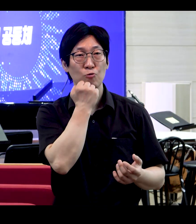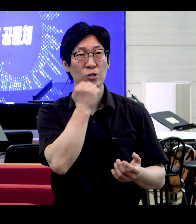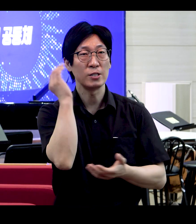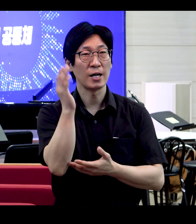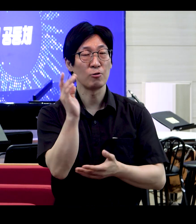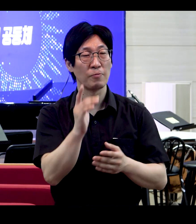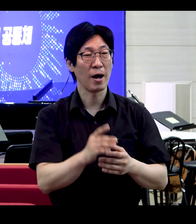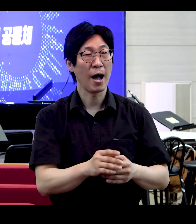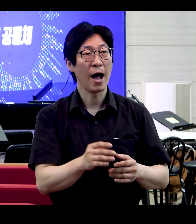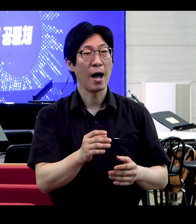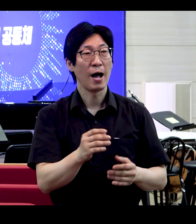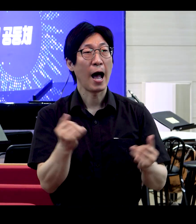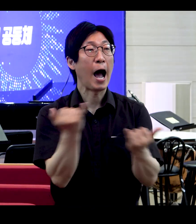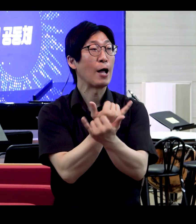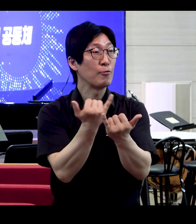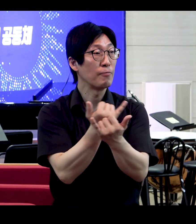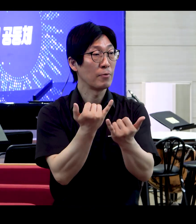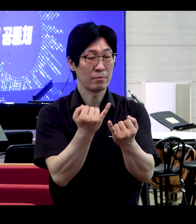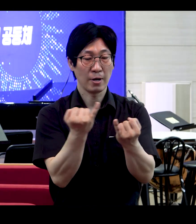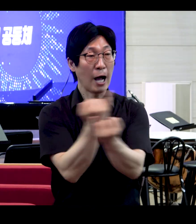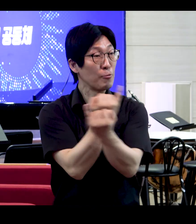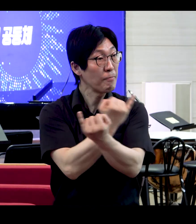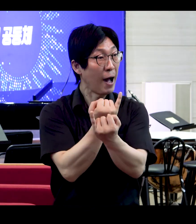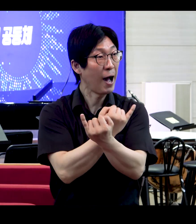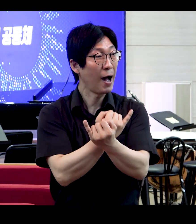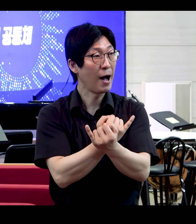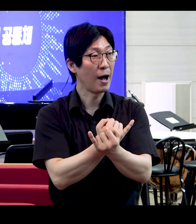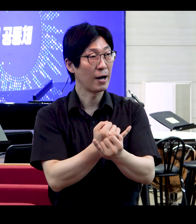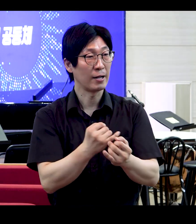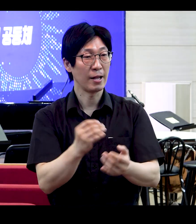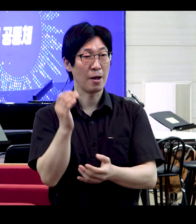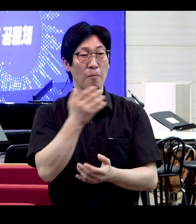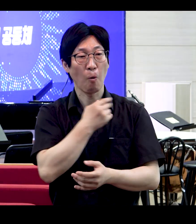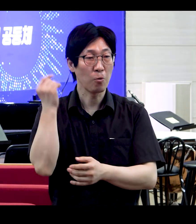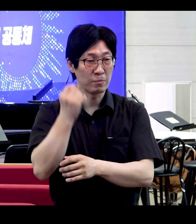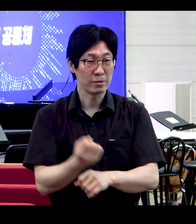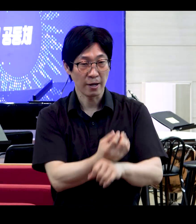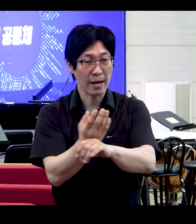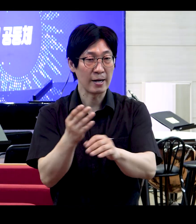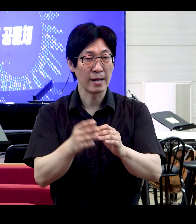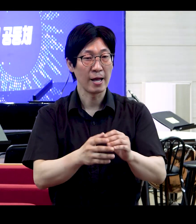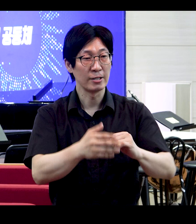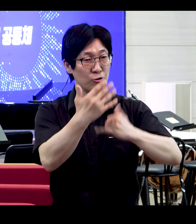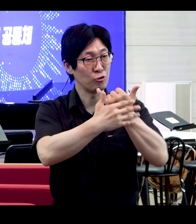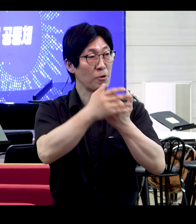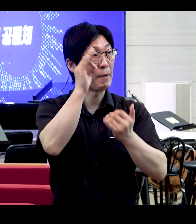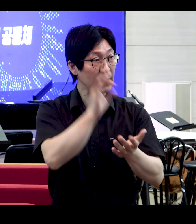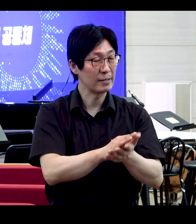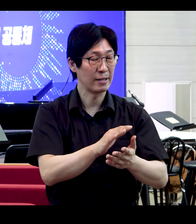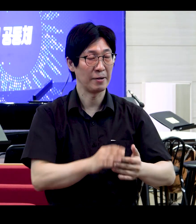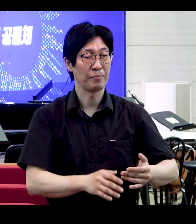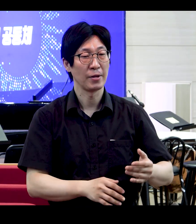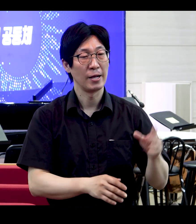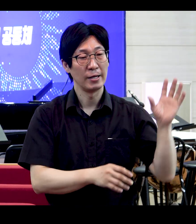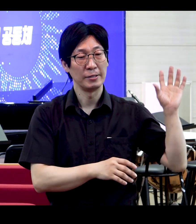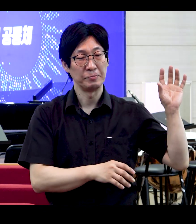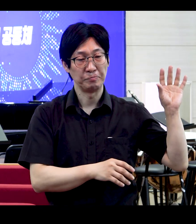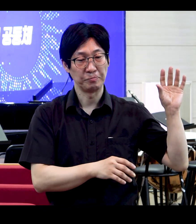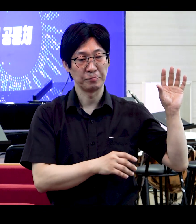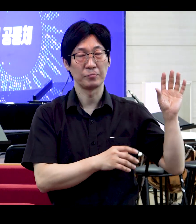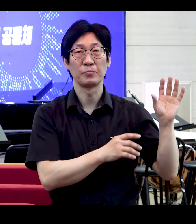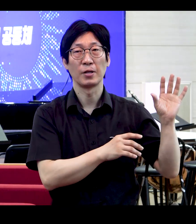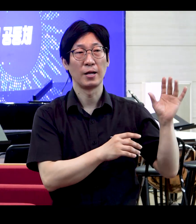그러니까 아줌마가 막 수다 떠는 것처럼 하면서 그러면서 이제 이 복음을 전하는 그런 걸 하는데, 거기에